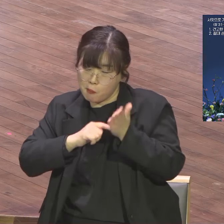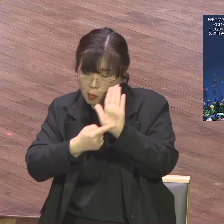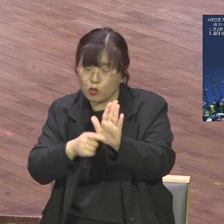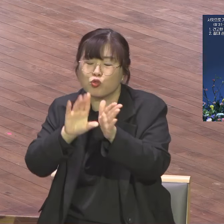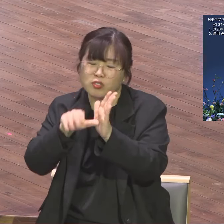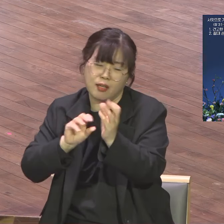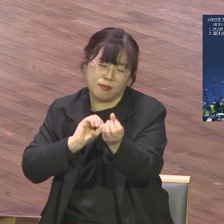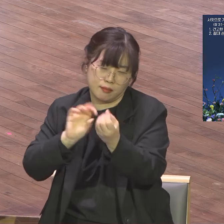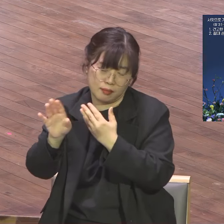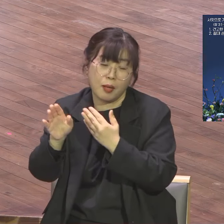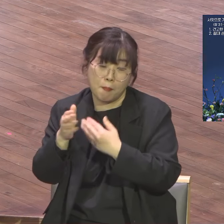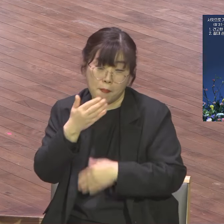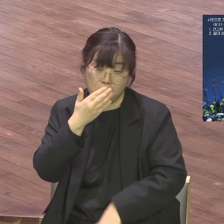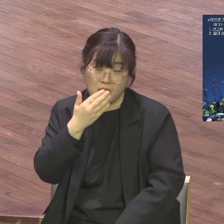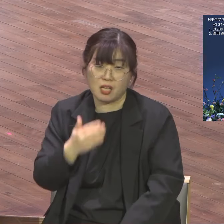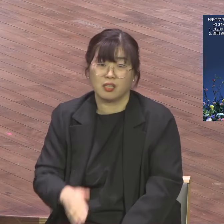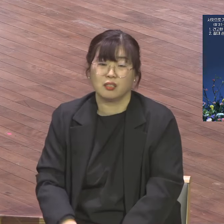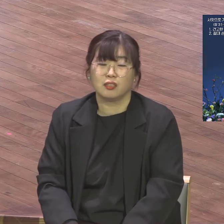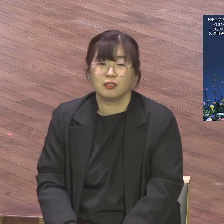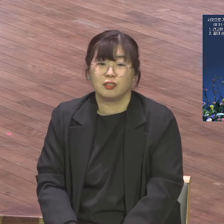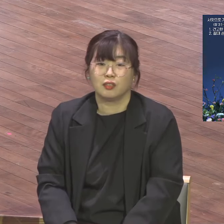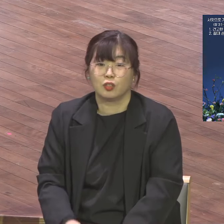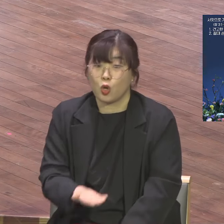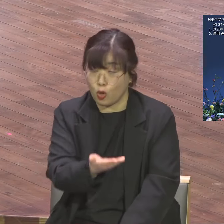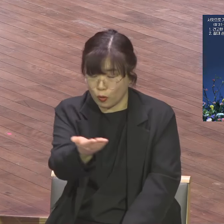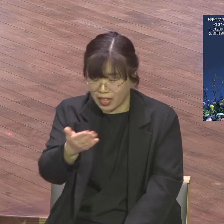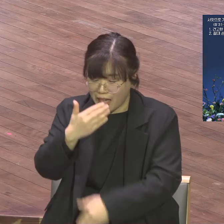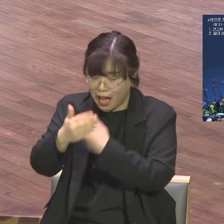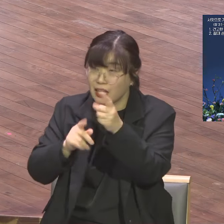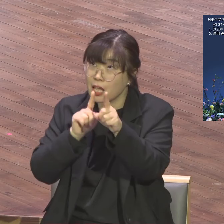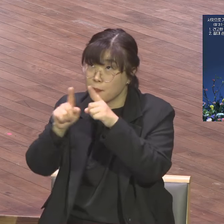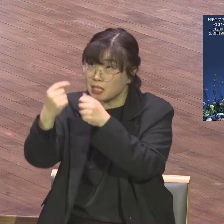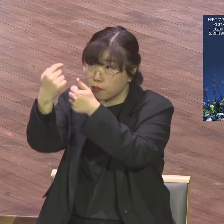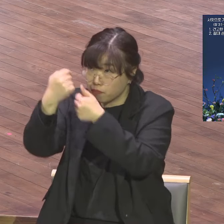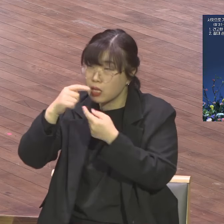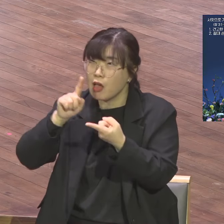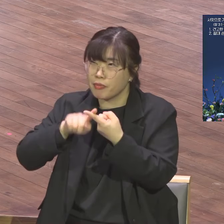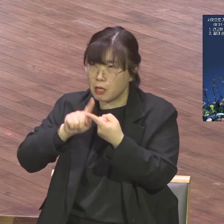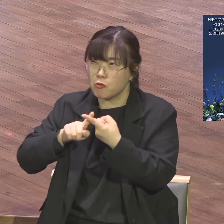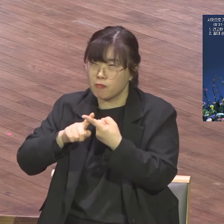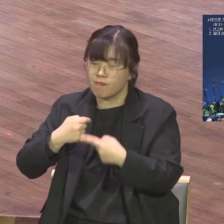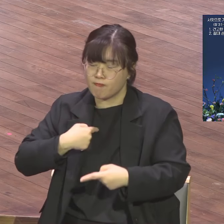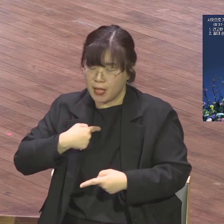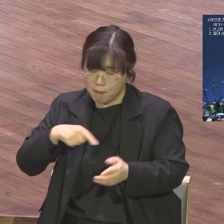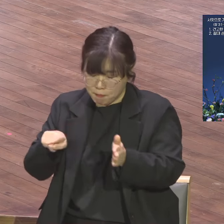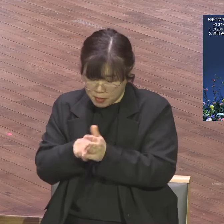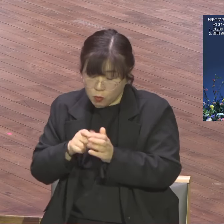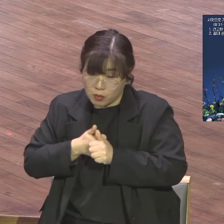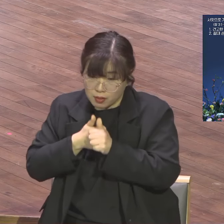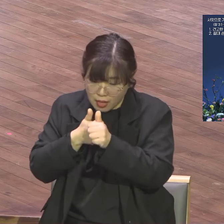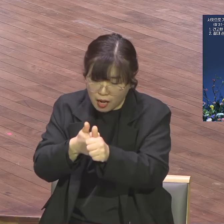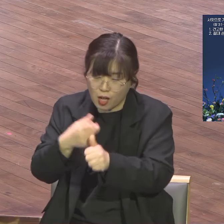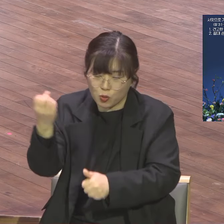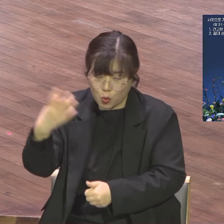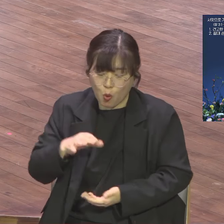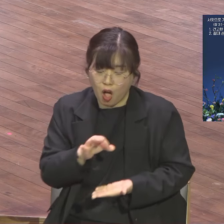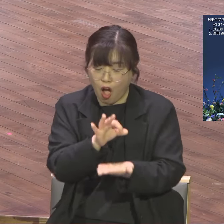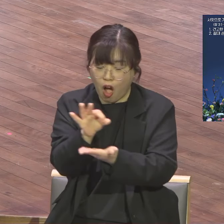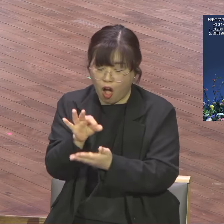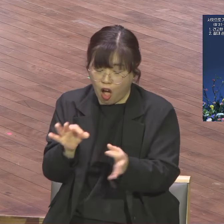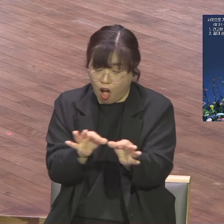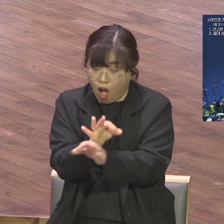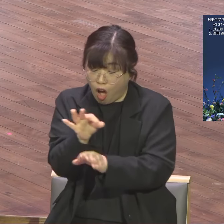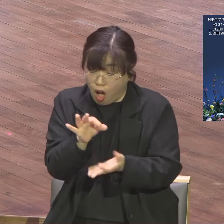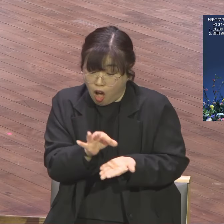여러분 하나님 말씀 듣고 하나님 말씀대로 내가 살겠습니다. 이제 헌금 생활도 갱신 개혁해서 정말라도 하나님 주신 축복